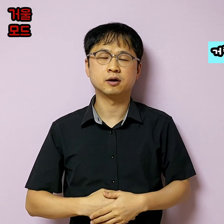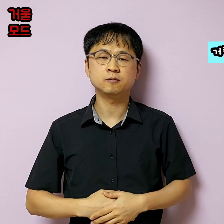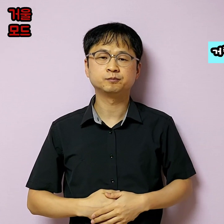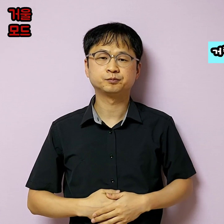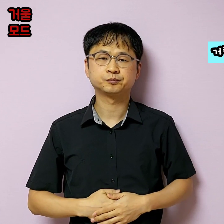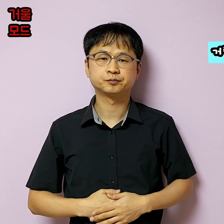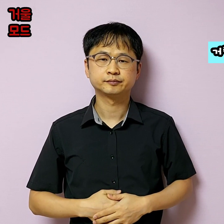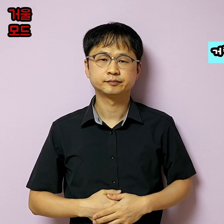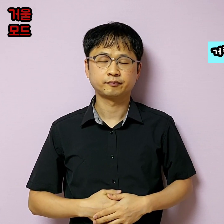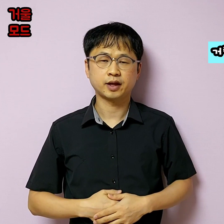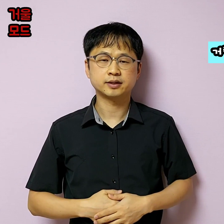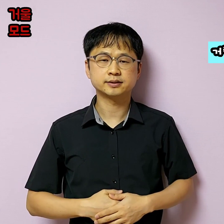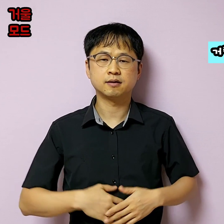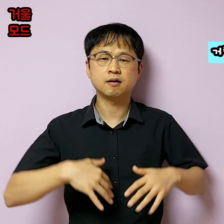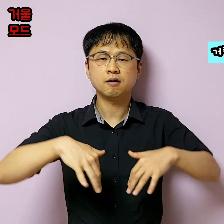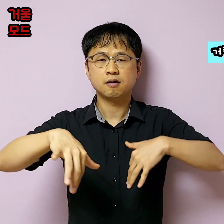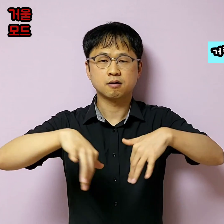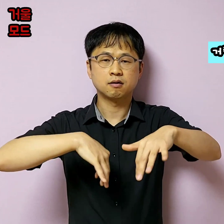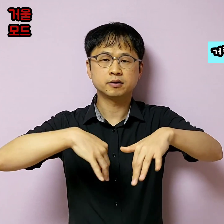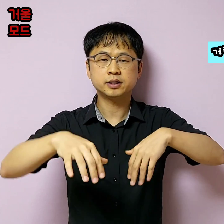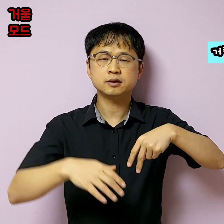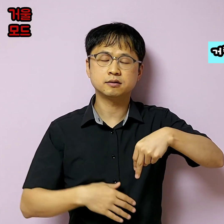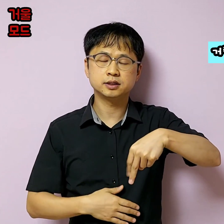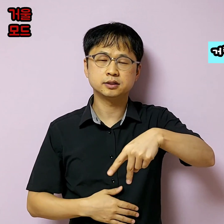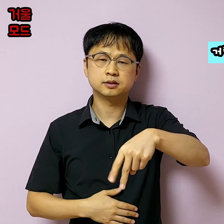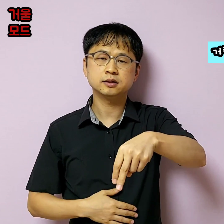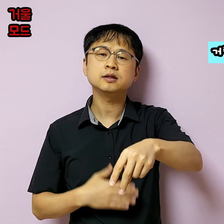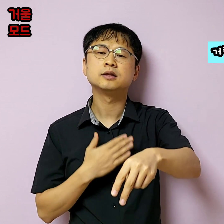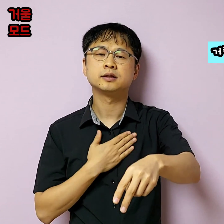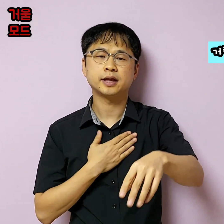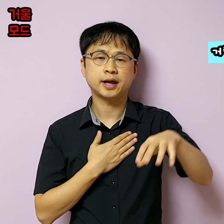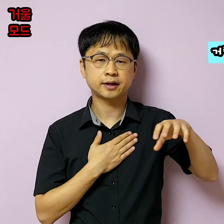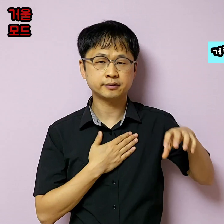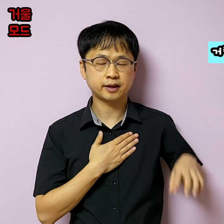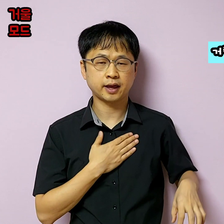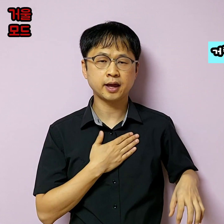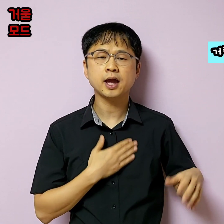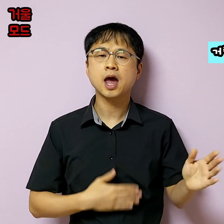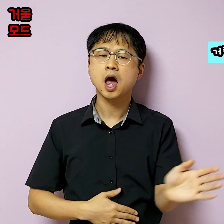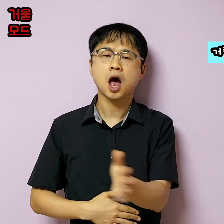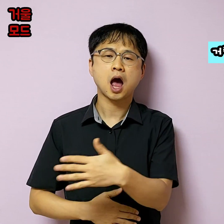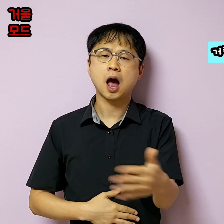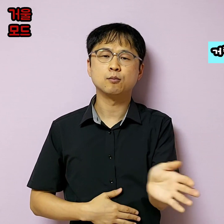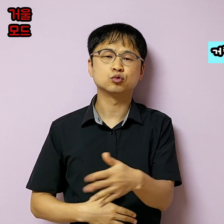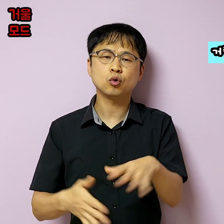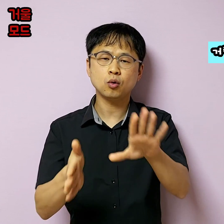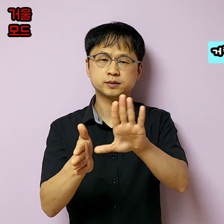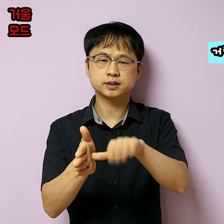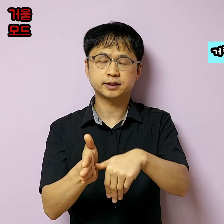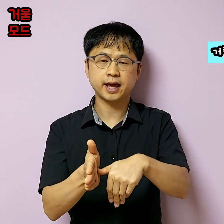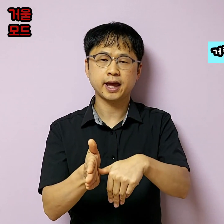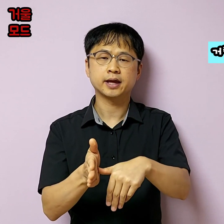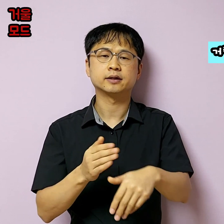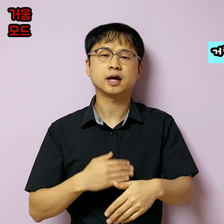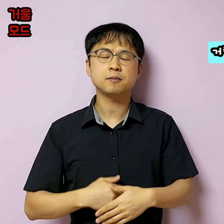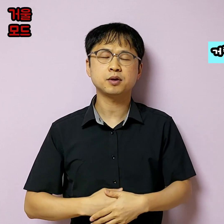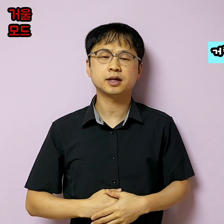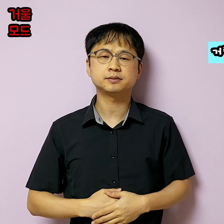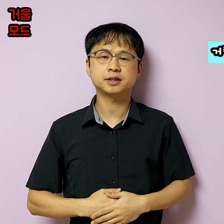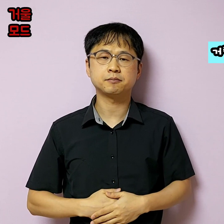배웠네요. 네, 그래서 거릴 건의는 내 곁에 아무도 없을 때 이렇게 표현하시면